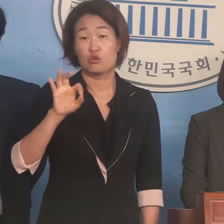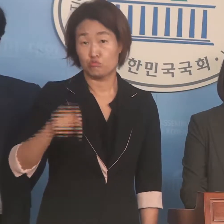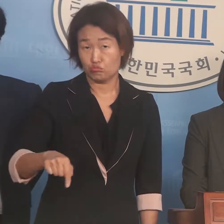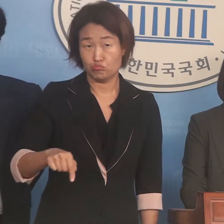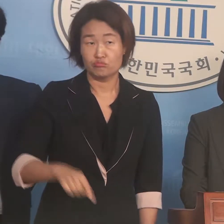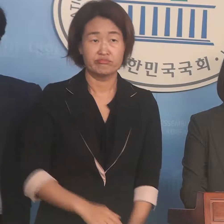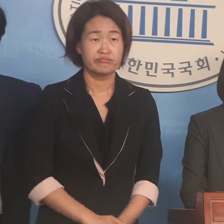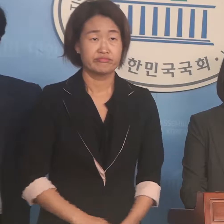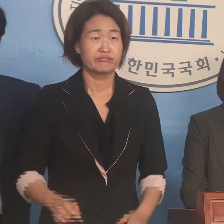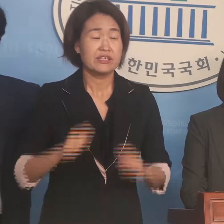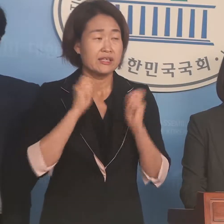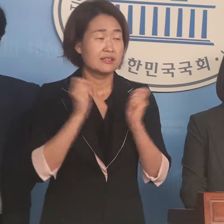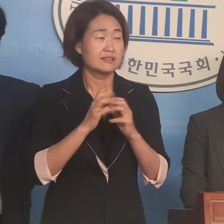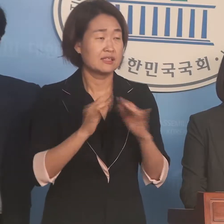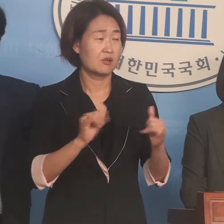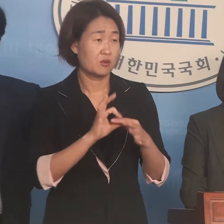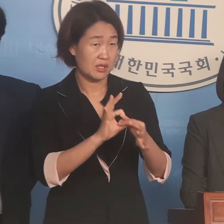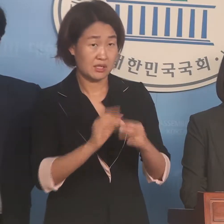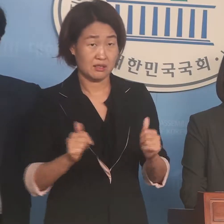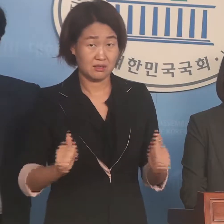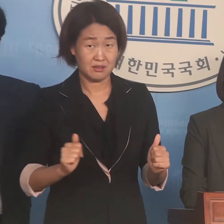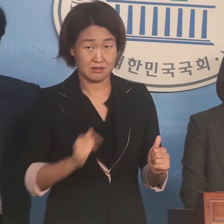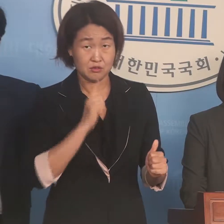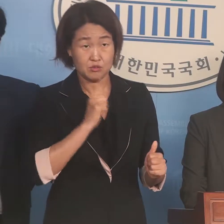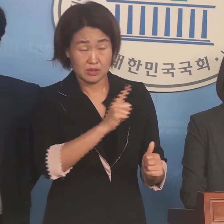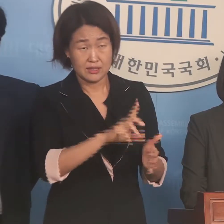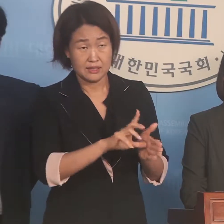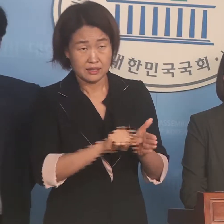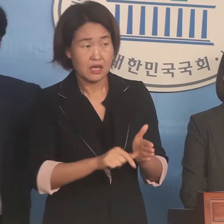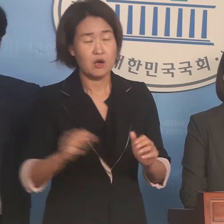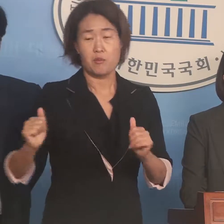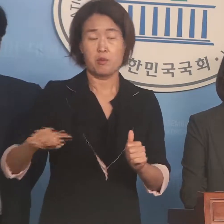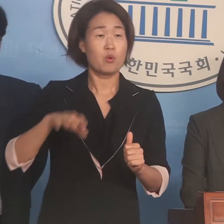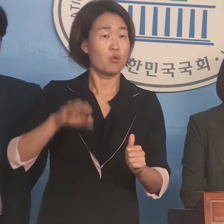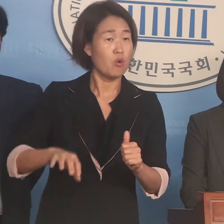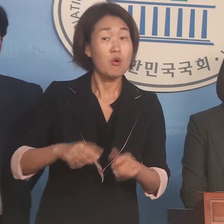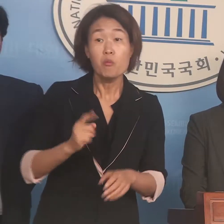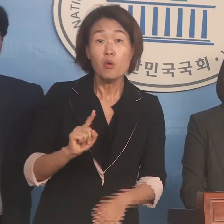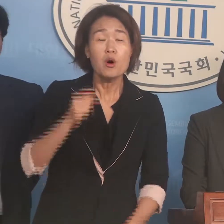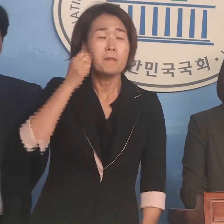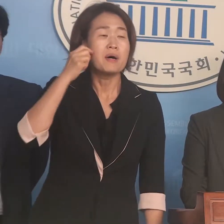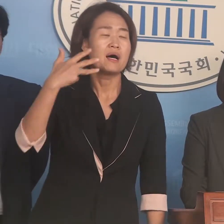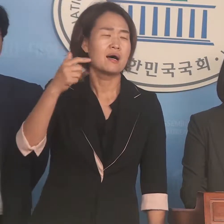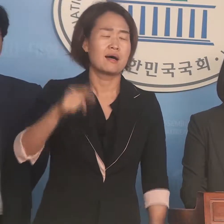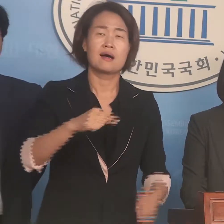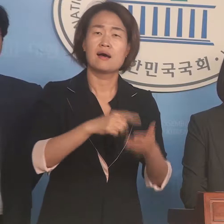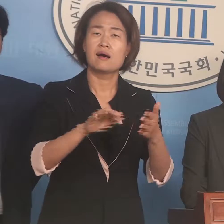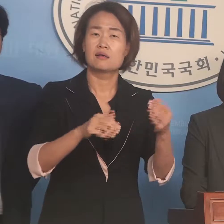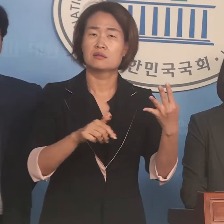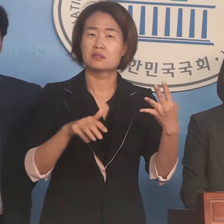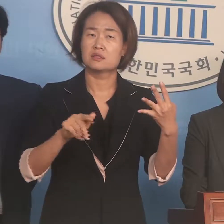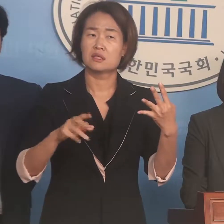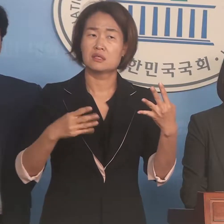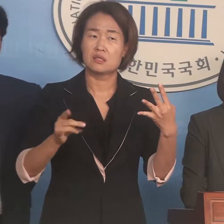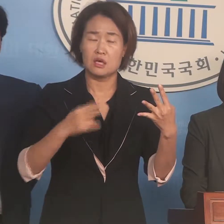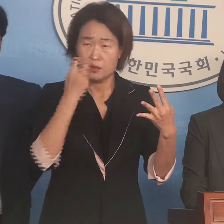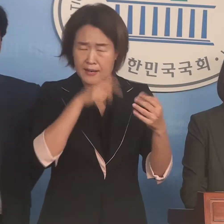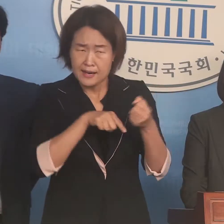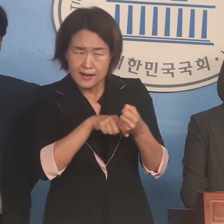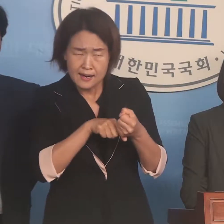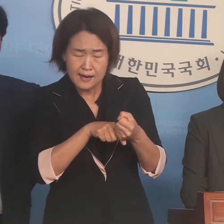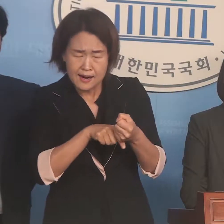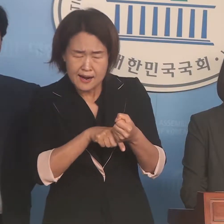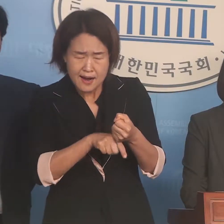간의 민사소송에서 법원이 8개월 동안이나 4차례 대우조선해양 조사 과정에서